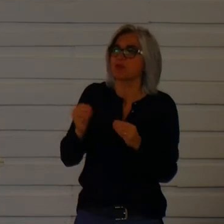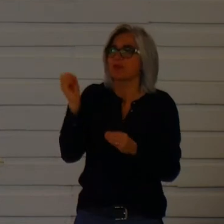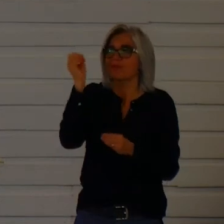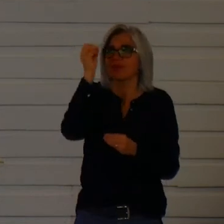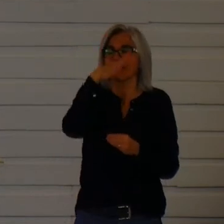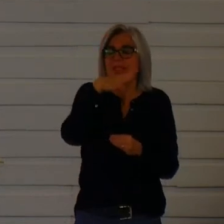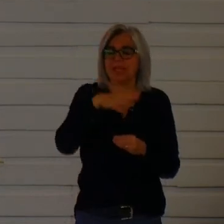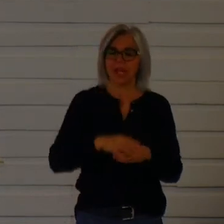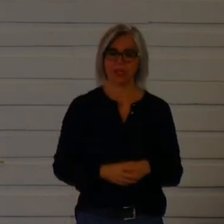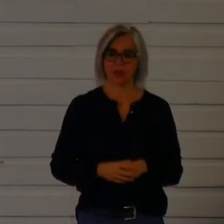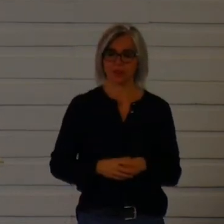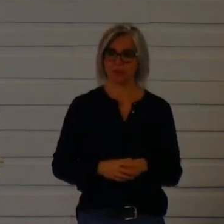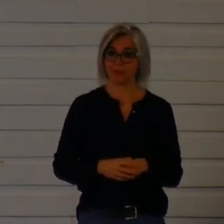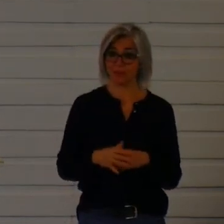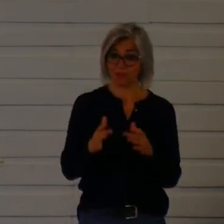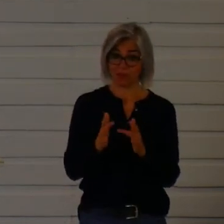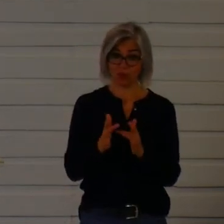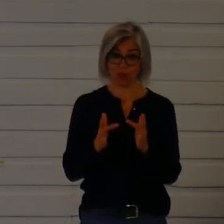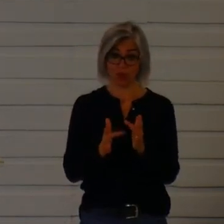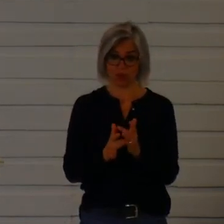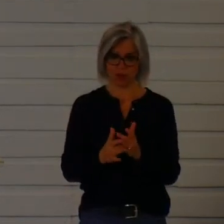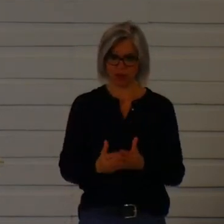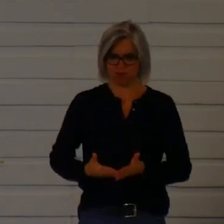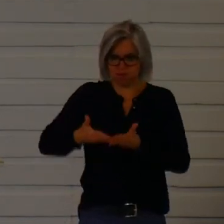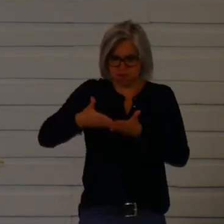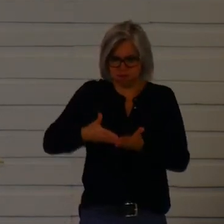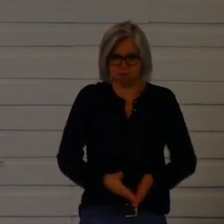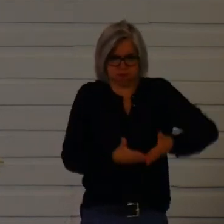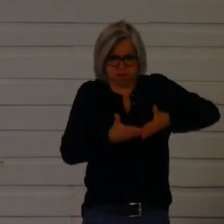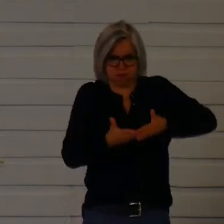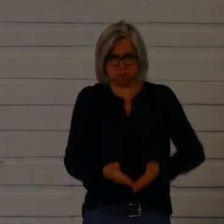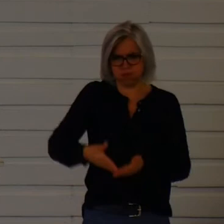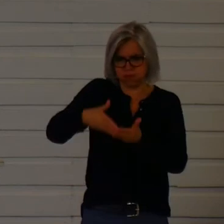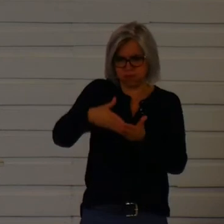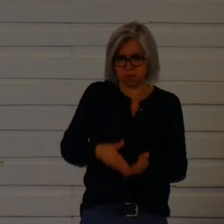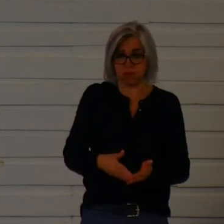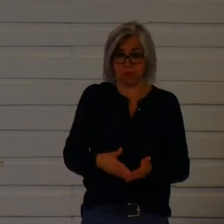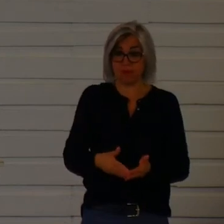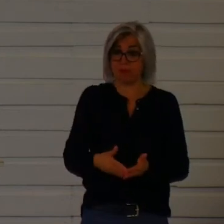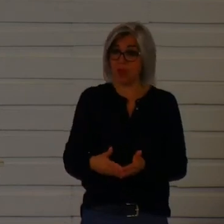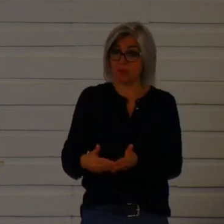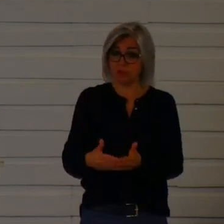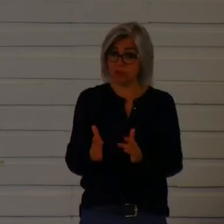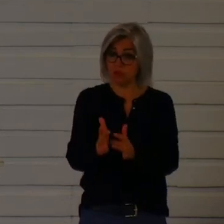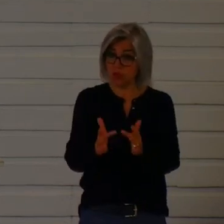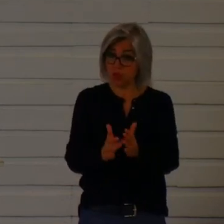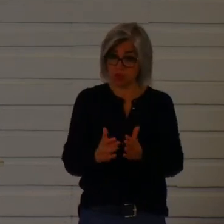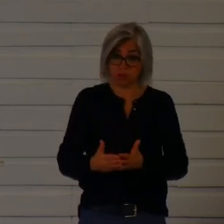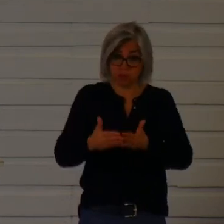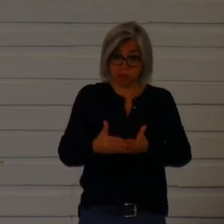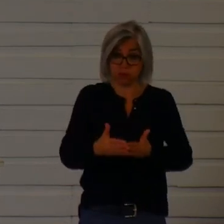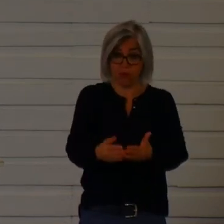li conduce al porto che loro hanno tanto sospirato. Cioè alla